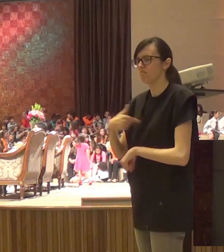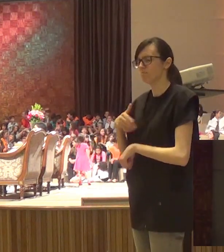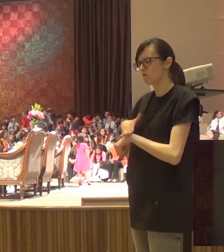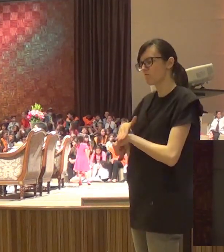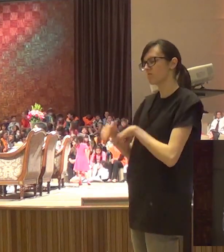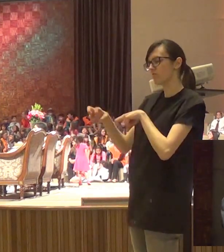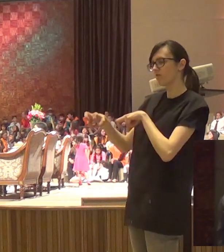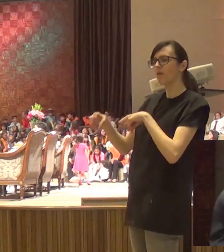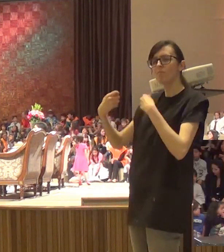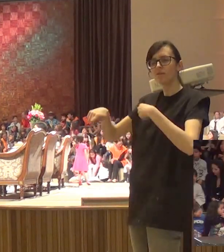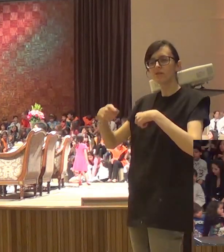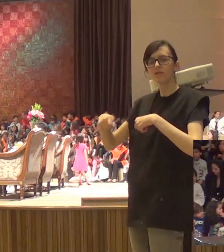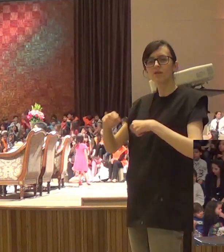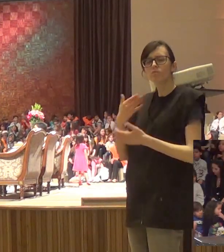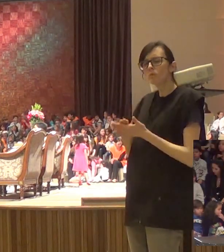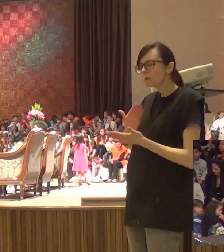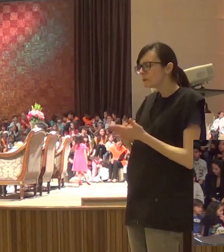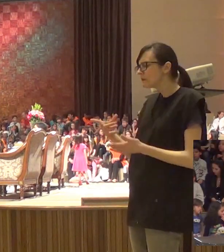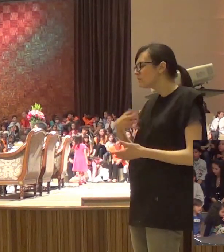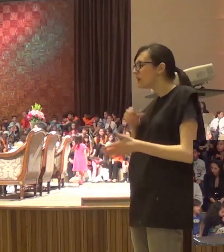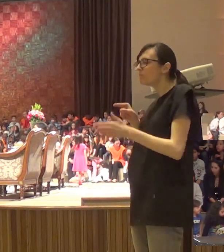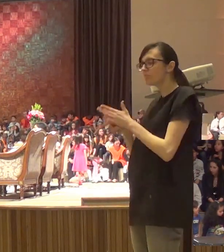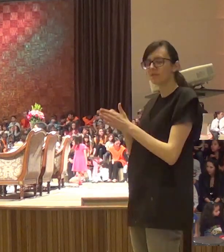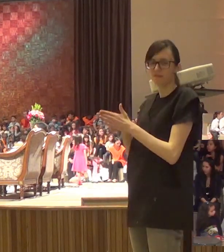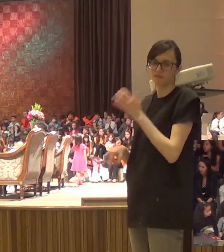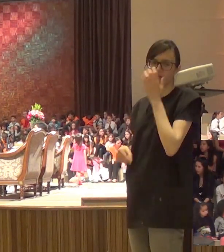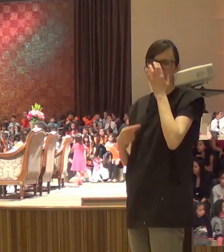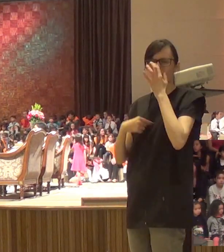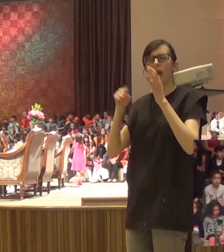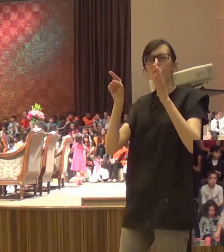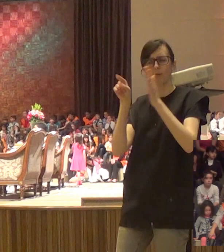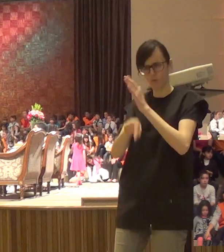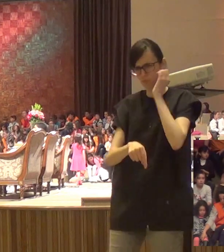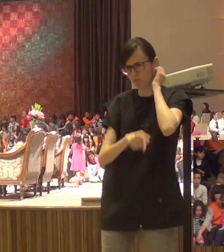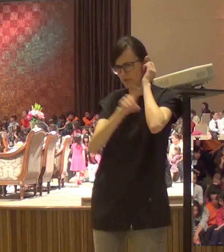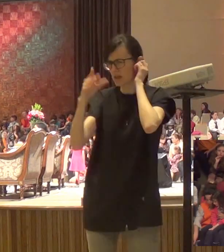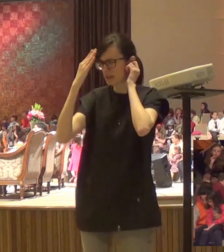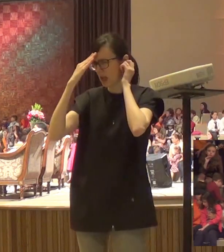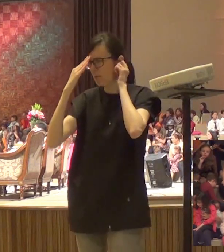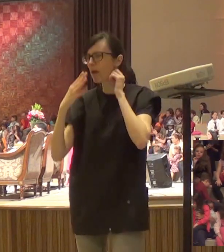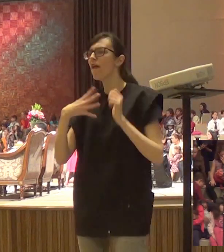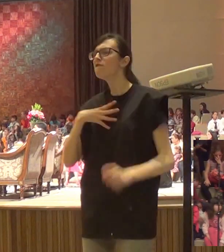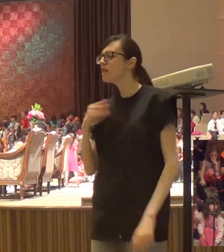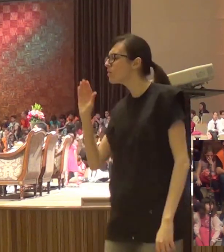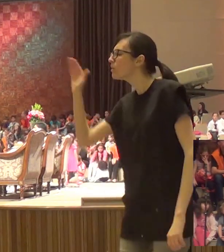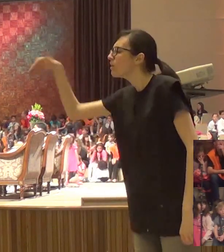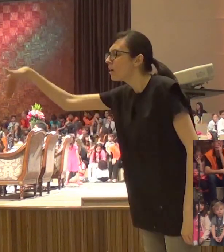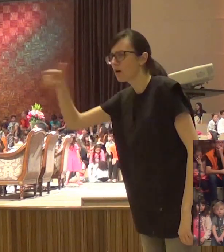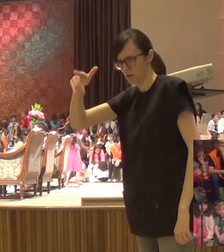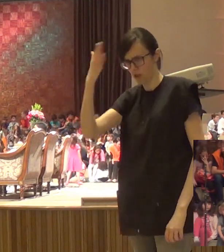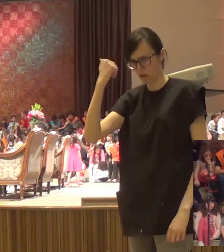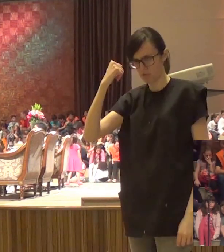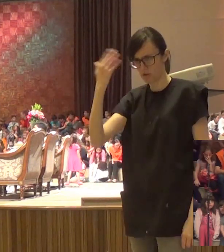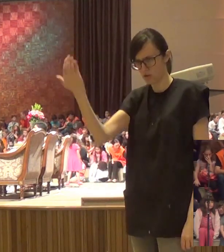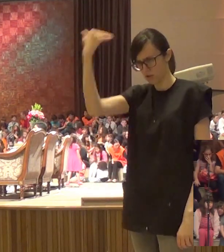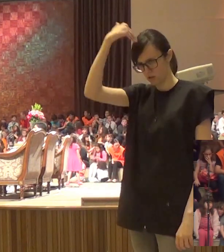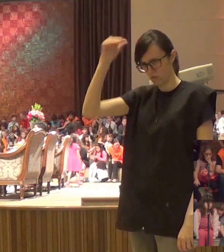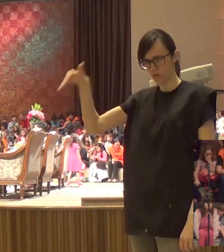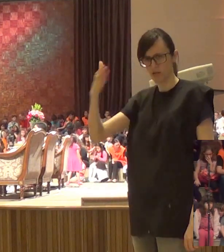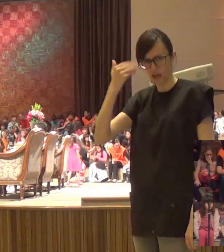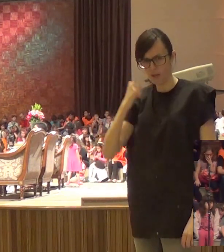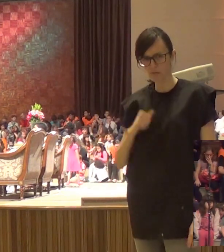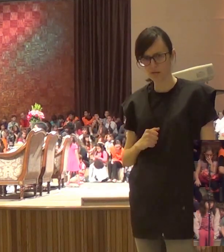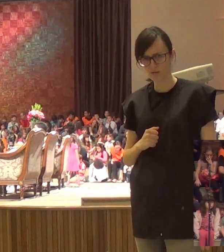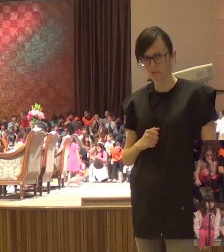filha. Eu vou tirar um tempo para ouvir o que está no coração dela. Deixa eu te perguntar como pai, você sabe as batalhas que seu filho está